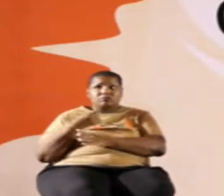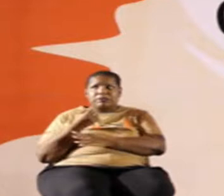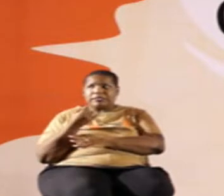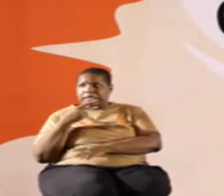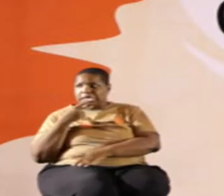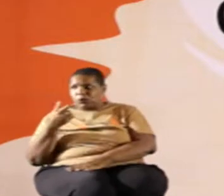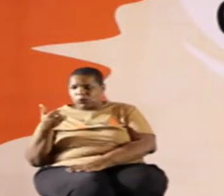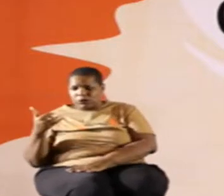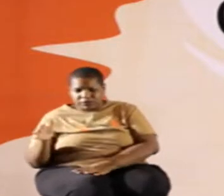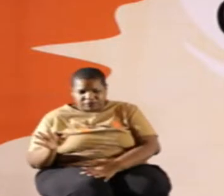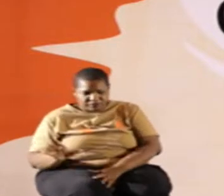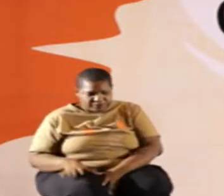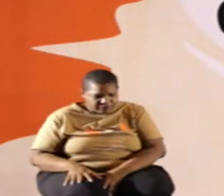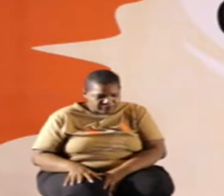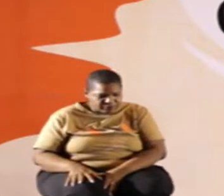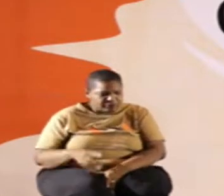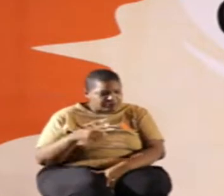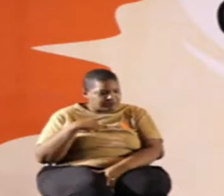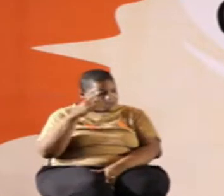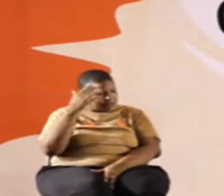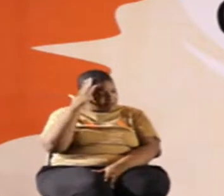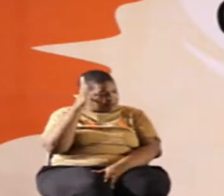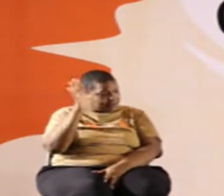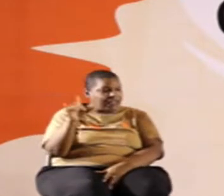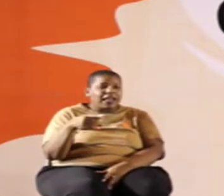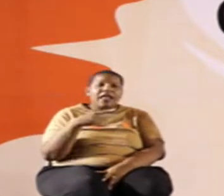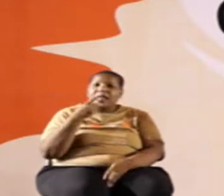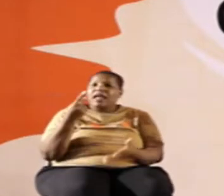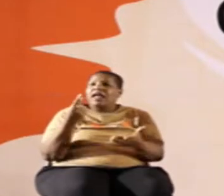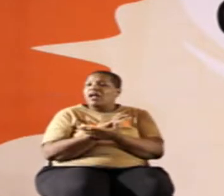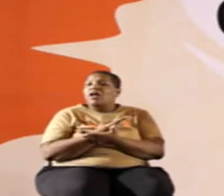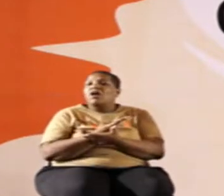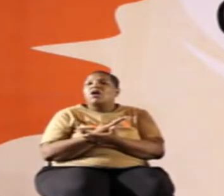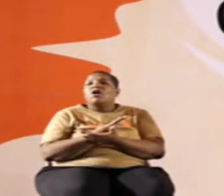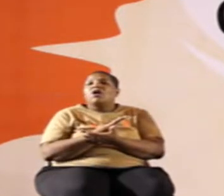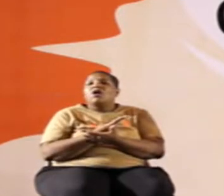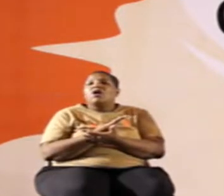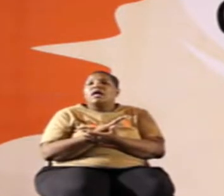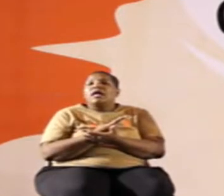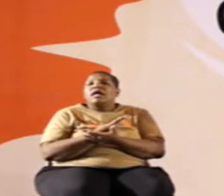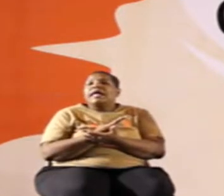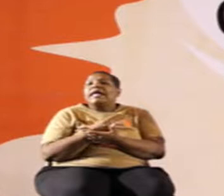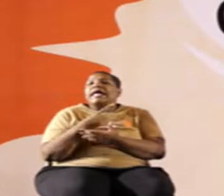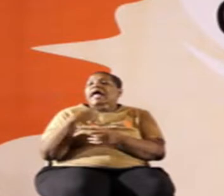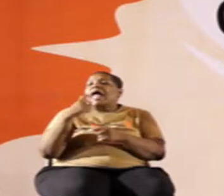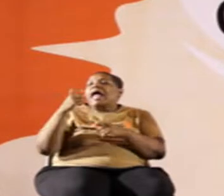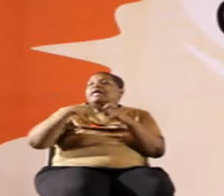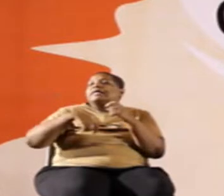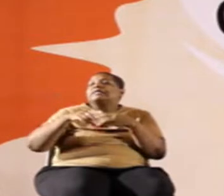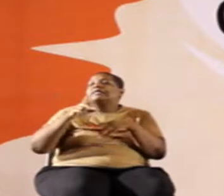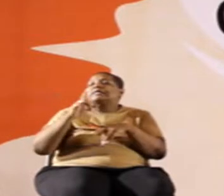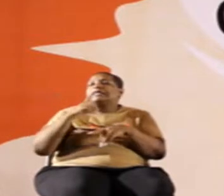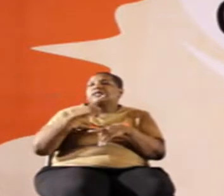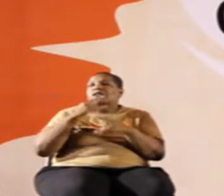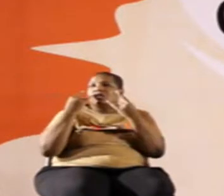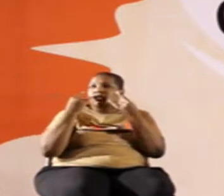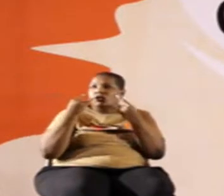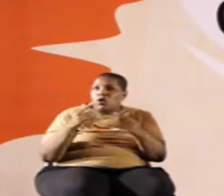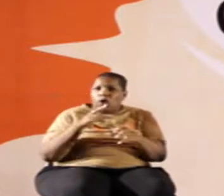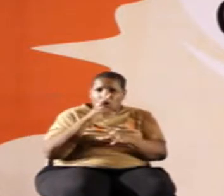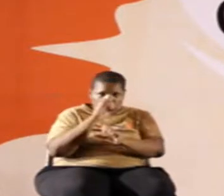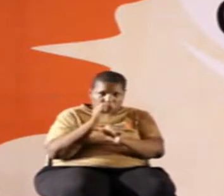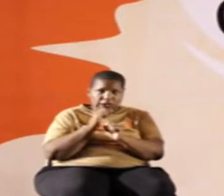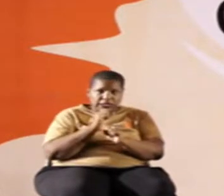quem é de candomblé, você vê que aprontam cada coisa. Não é tabu. A sexualidade como